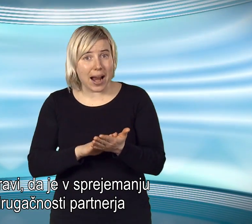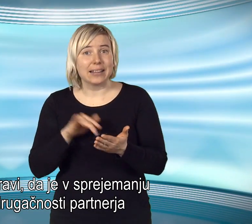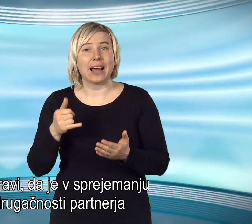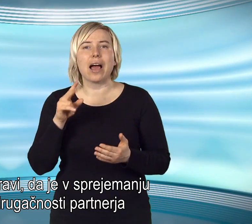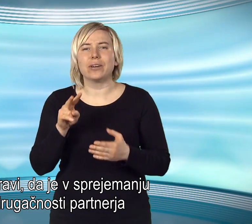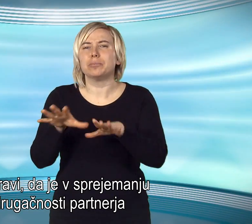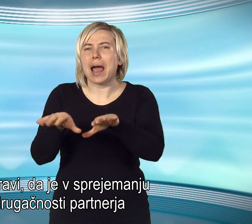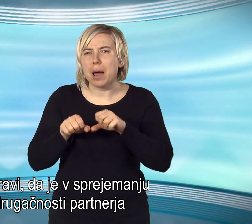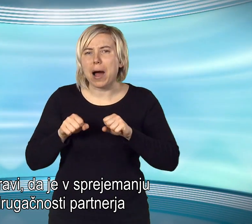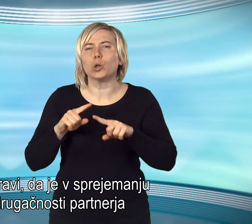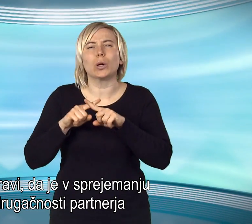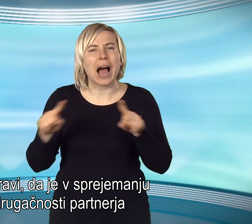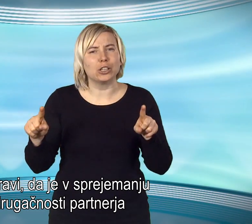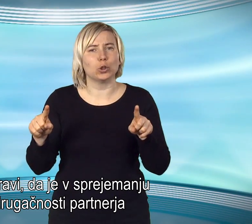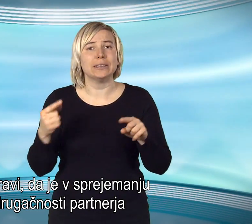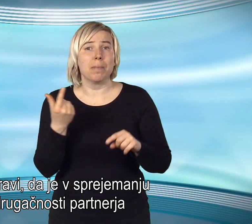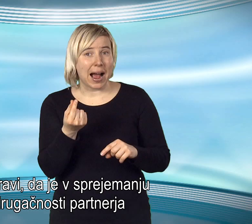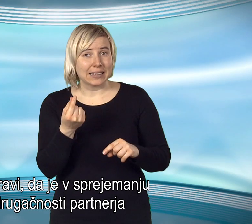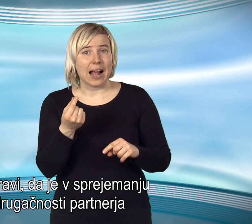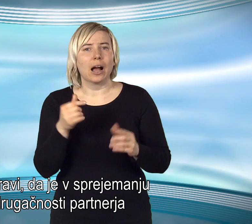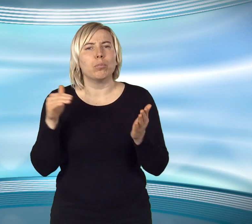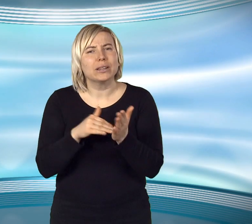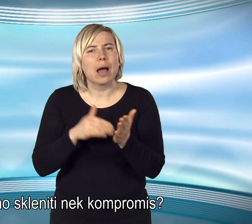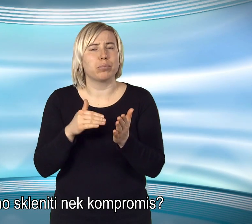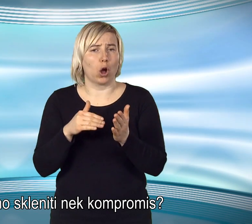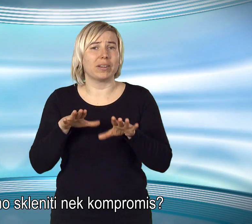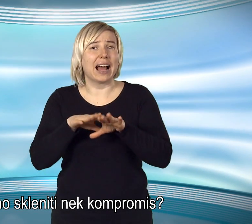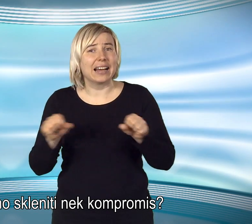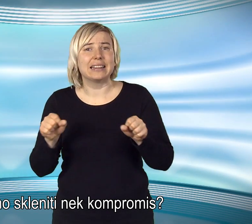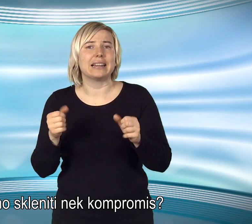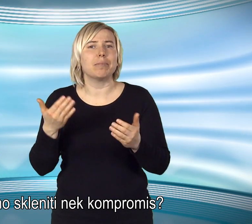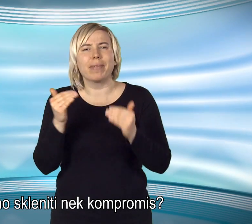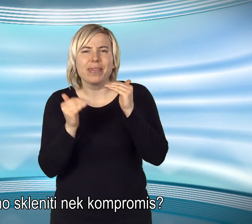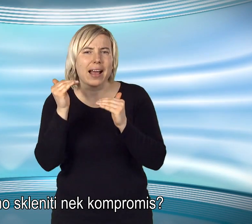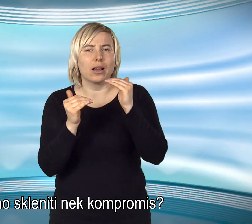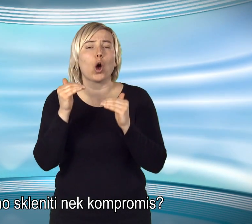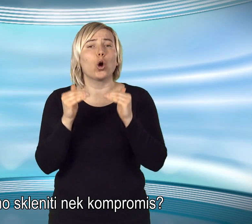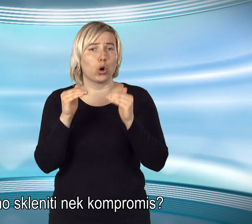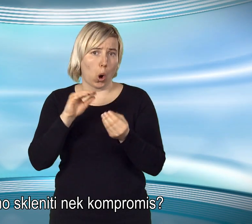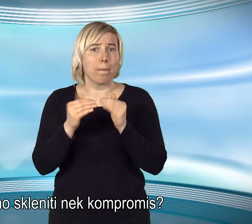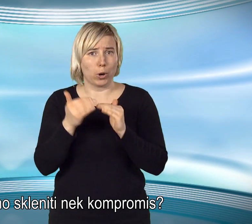Se pravi, da je v sprejemanju drugačnosti partnerja potrebno skleniti nek kompromis.